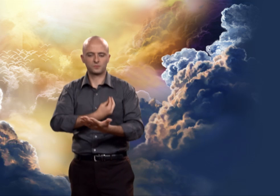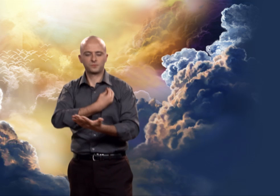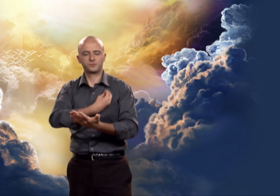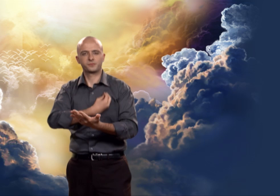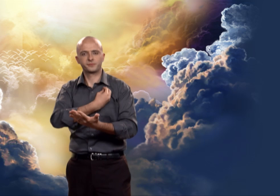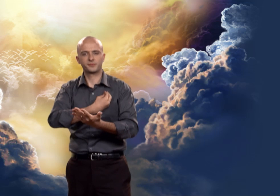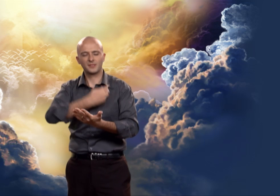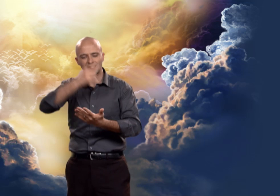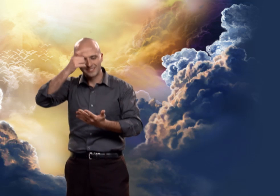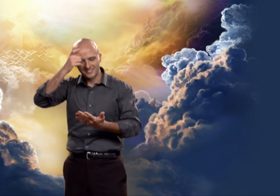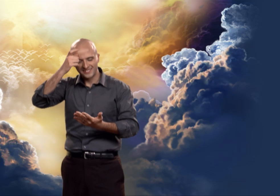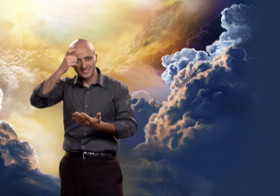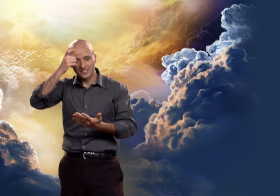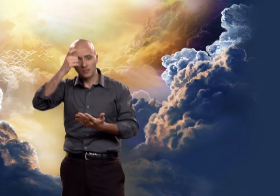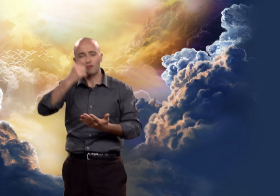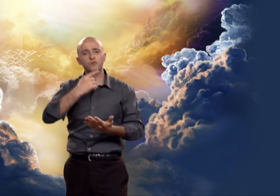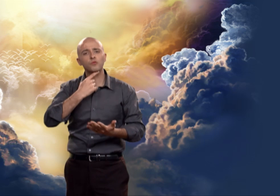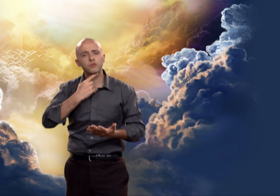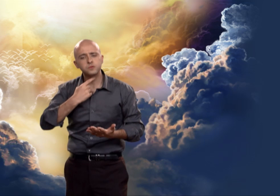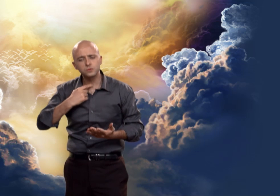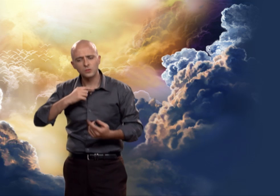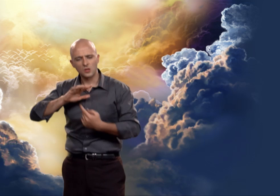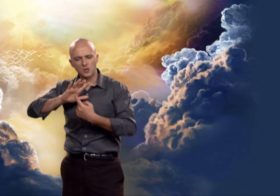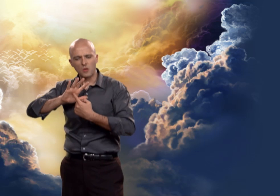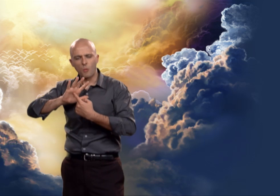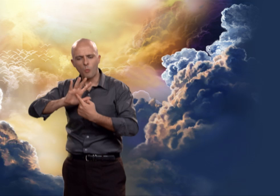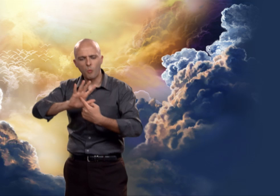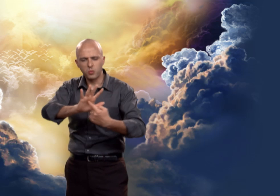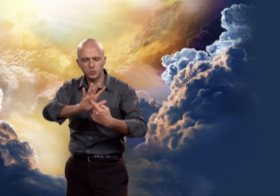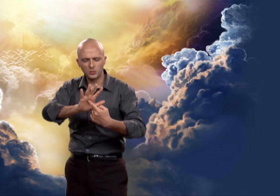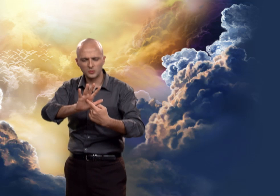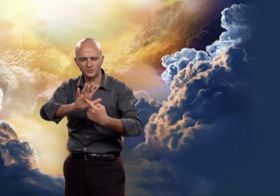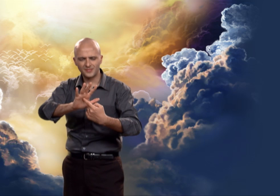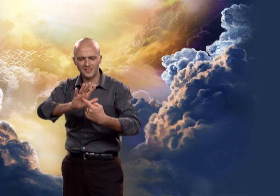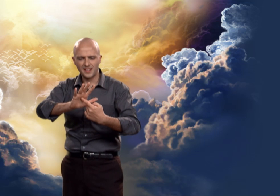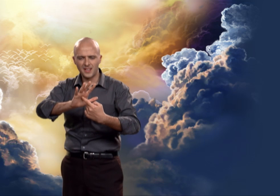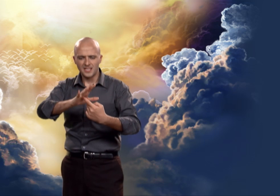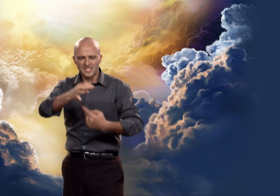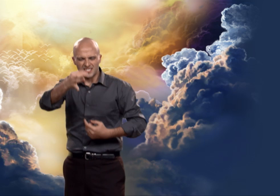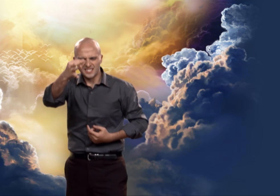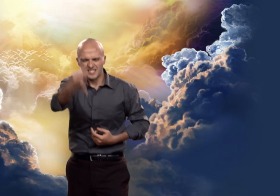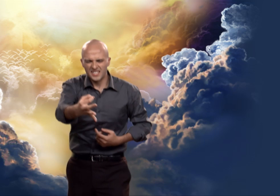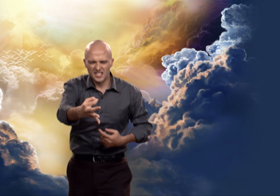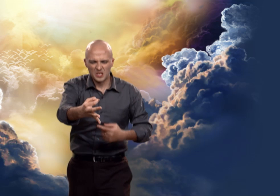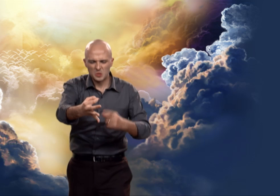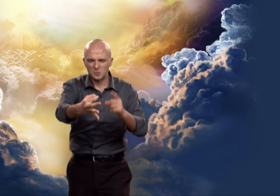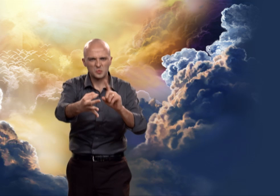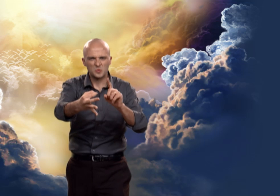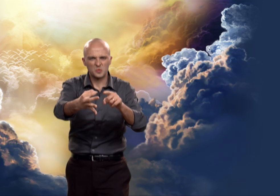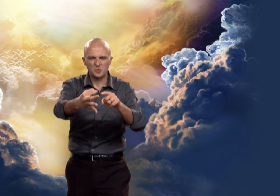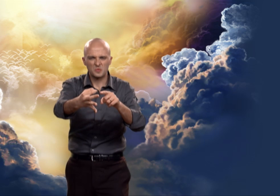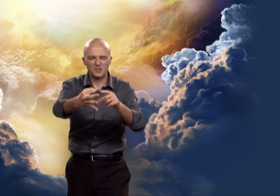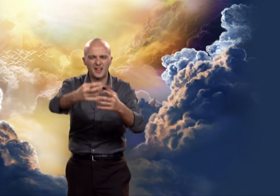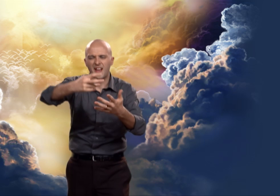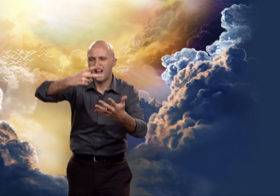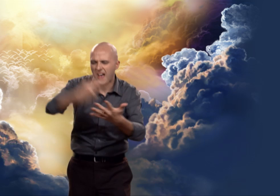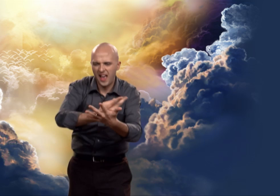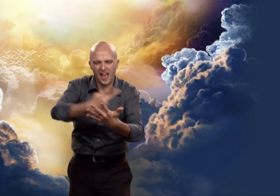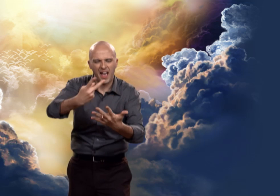recebida por amor, santifica a vida. Portanto, procura substituí-la por falsas teorias e fábulas, ou por